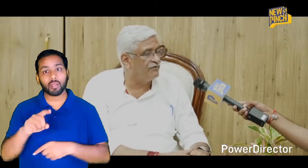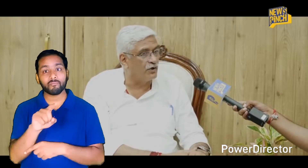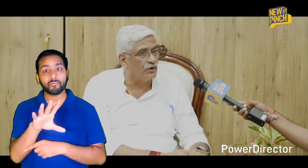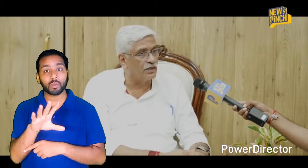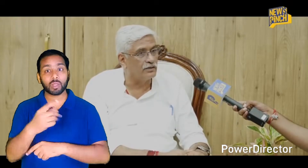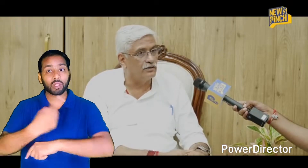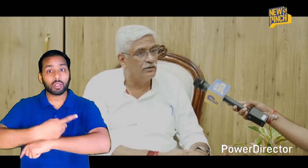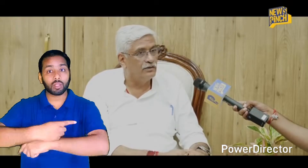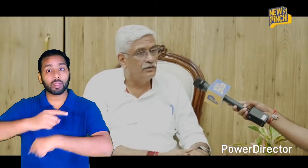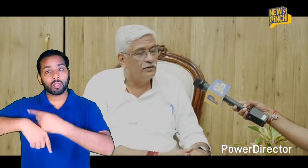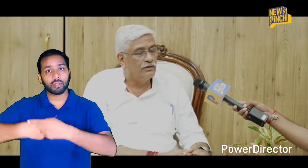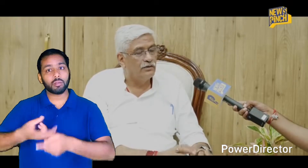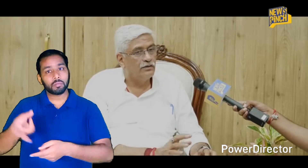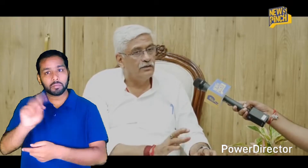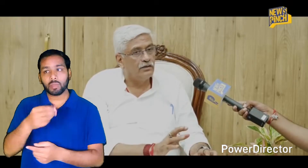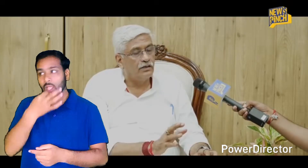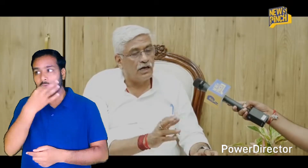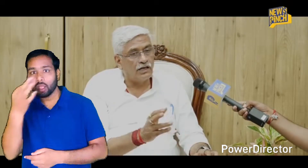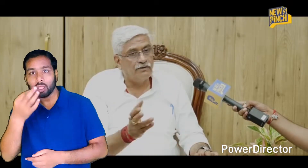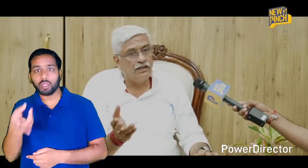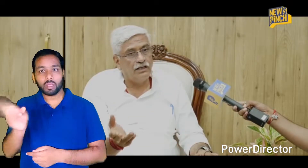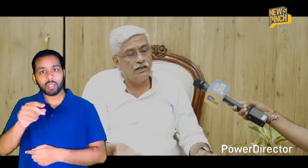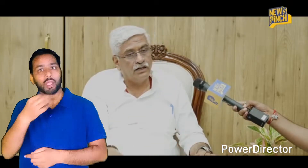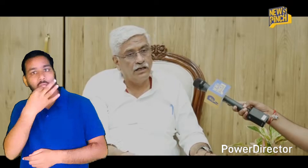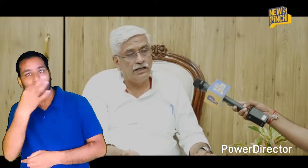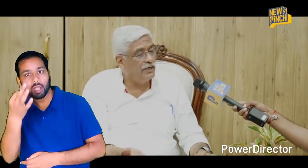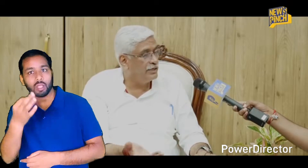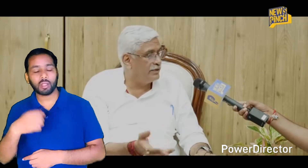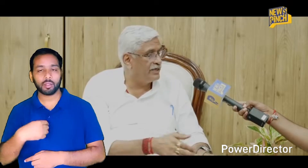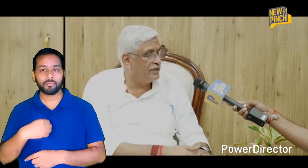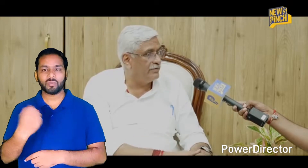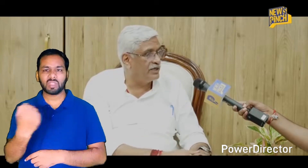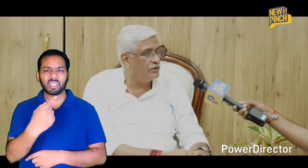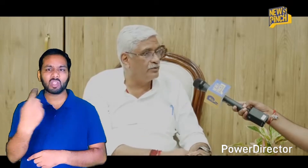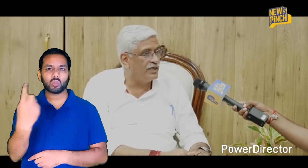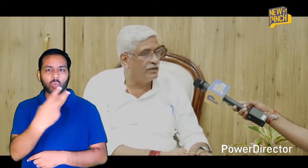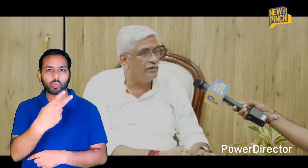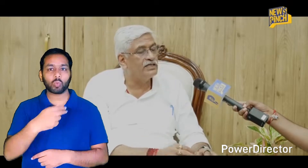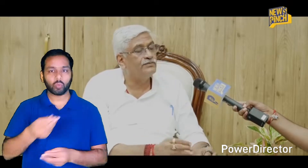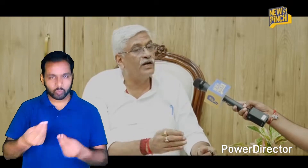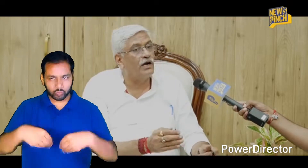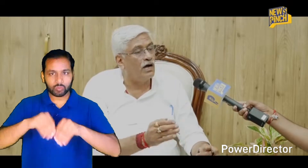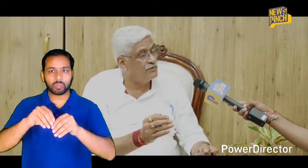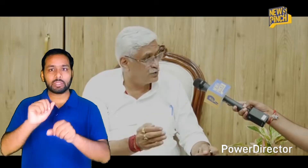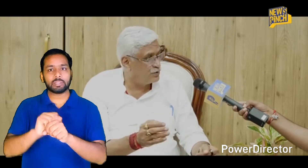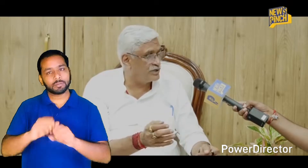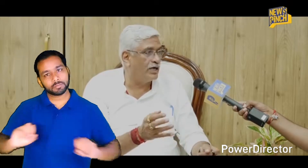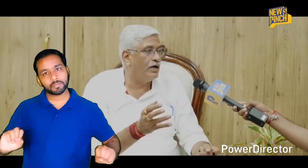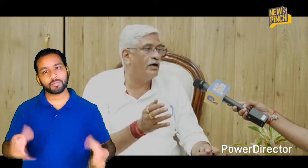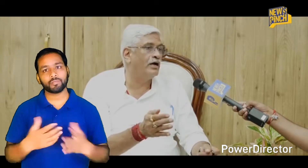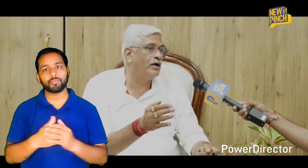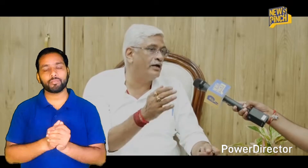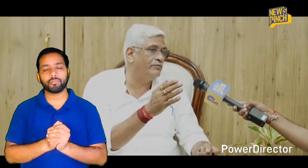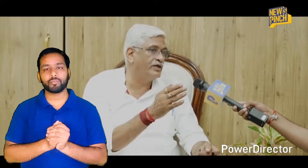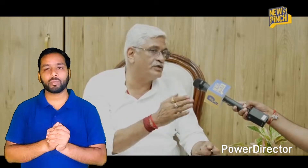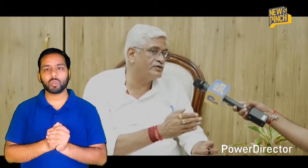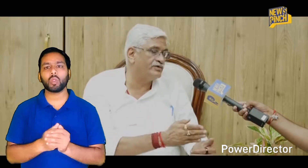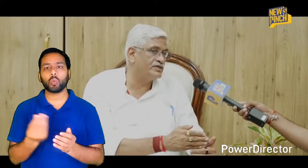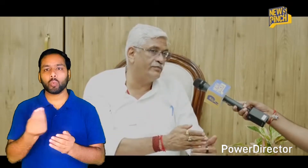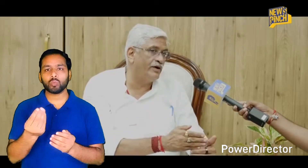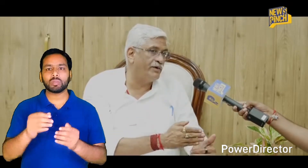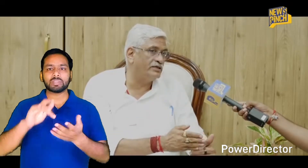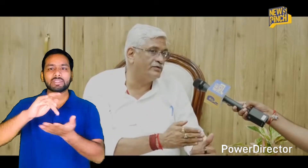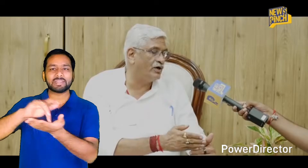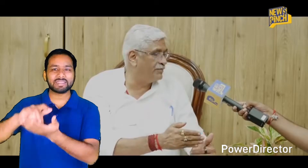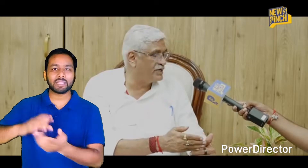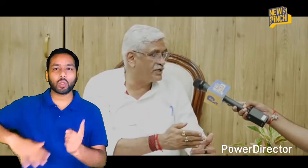15 दिन में फॉलो करता हूँ, आने वाले अगले 1-1.5 महीने में 2 महीने में इस पर काम शुरू हो जाएगा। नगर निगम के जो